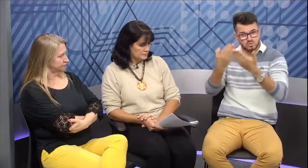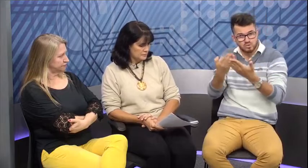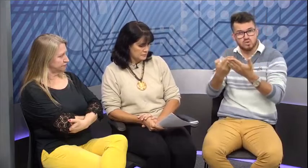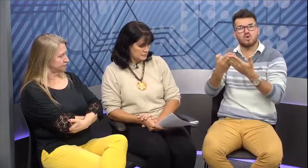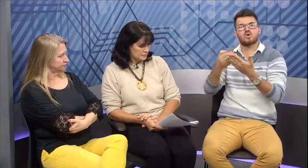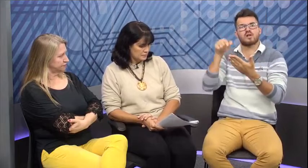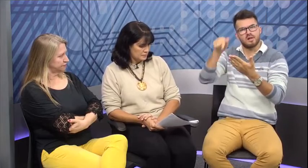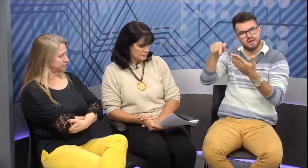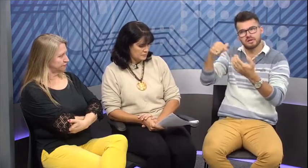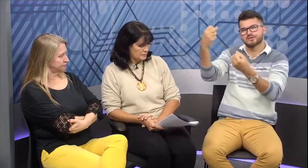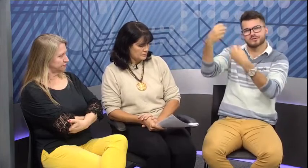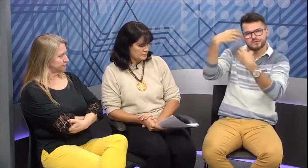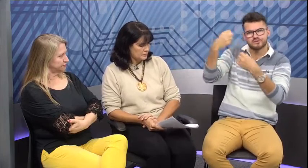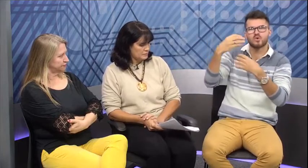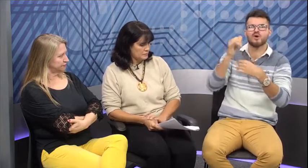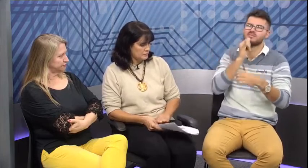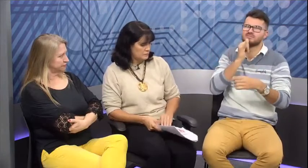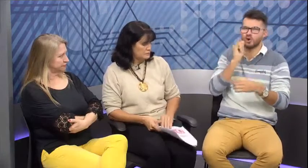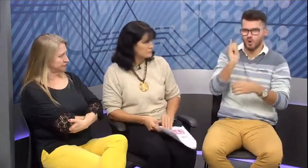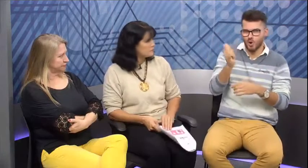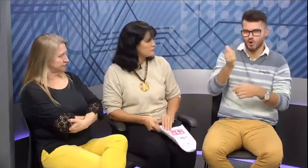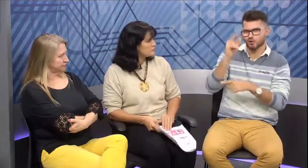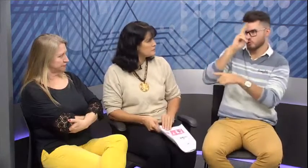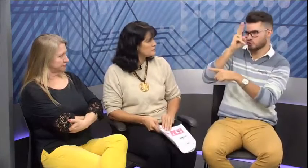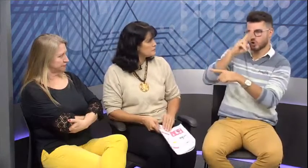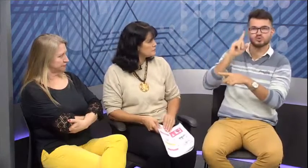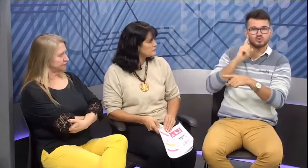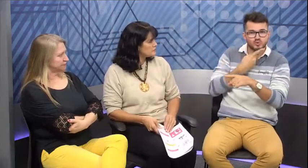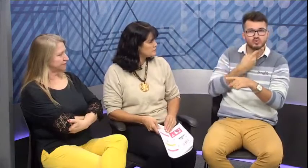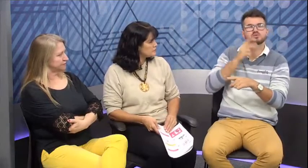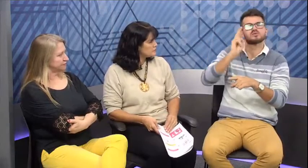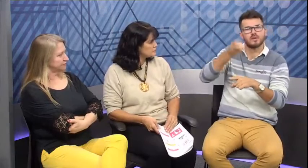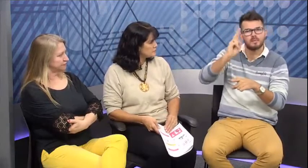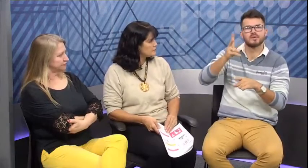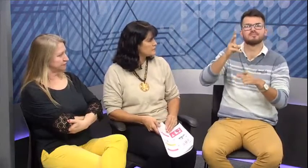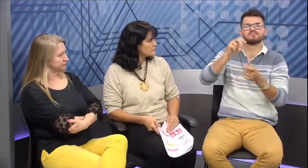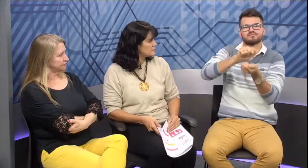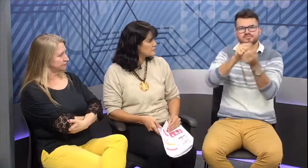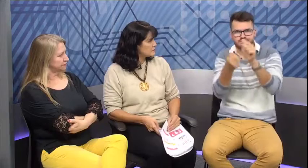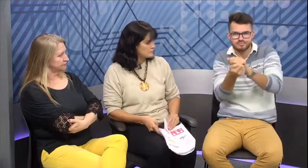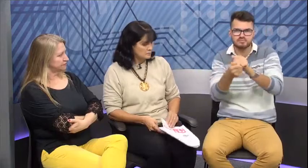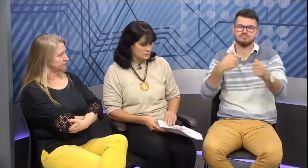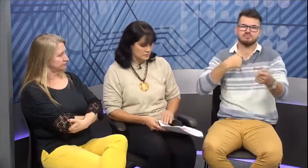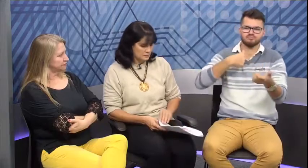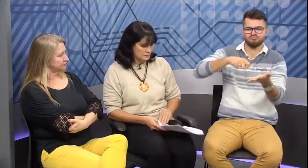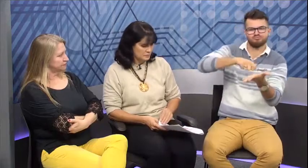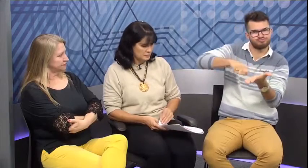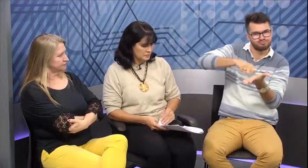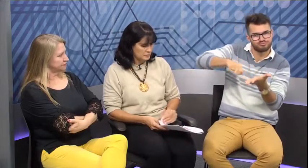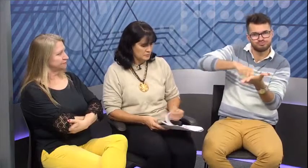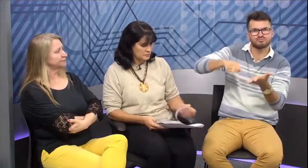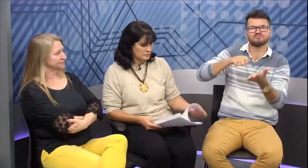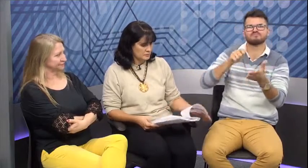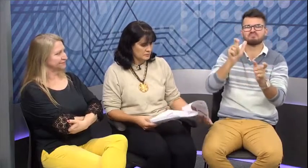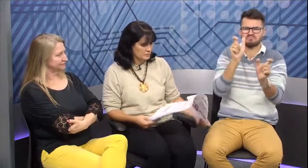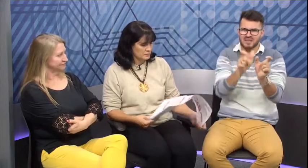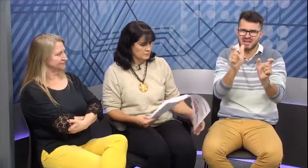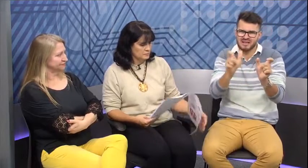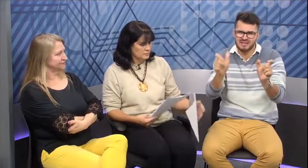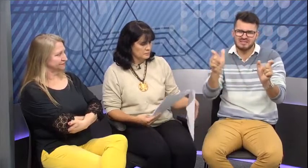na escola, lá também, né, sempre no contar história, como eu acabei de mencionar anteriormente, as adaptações, a gente